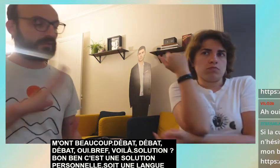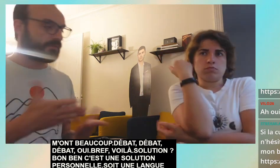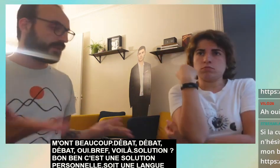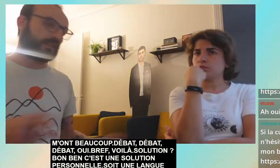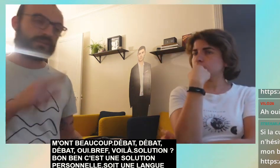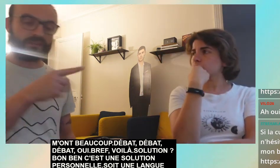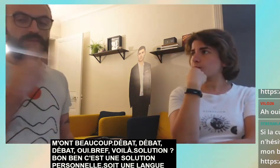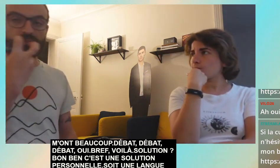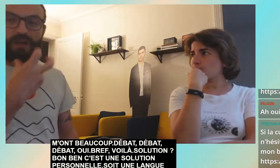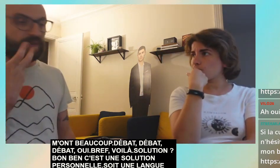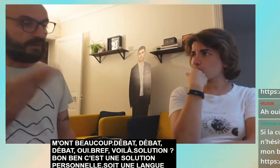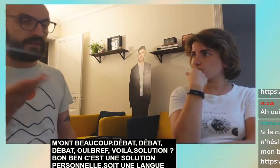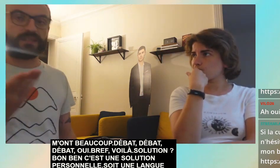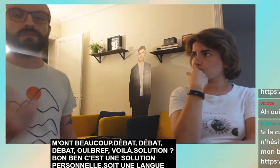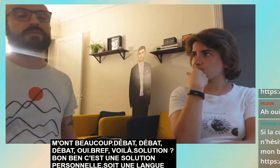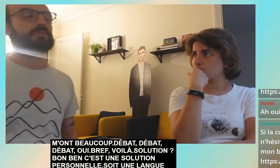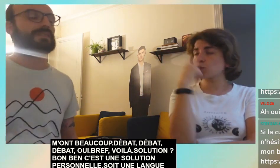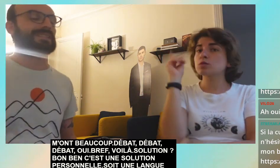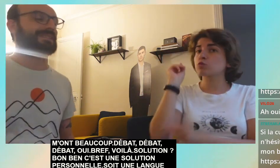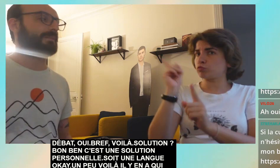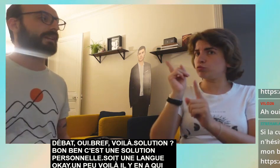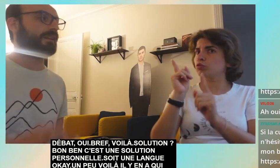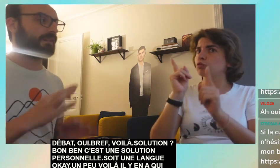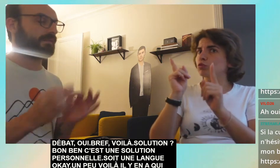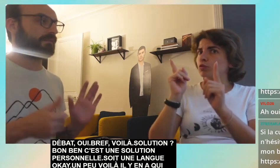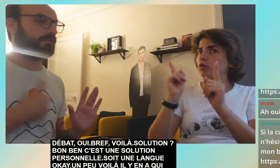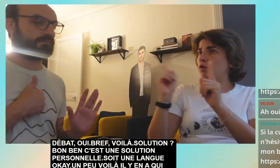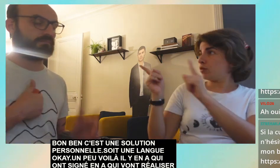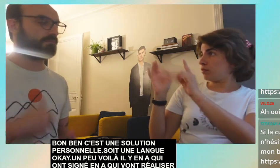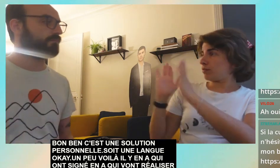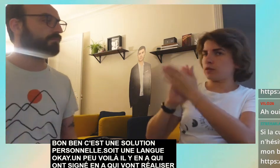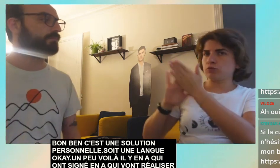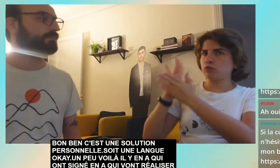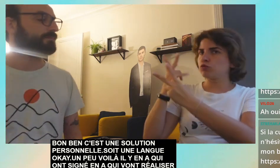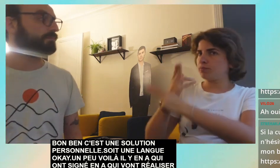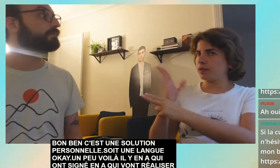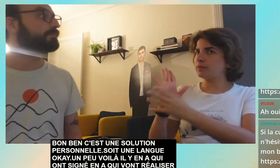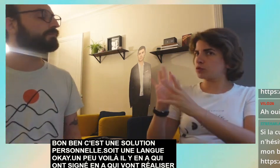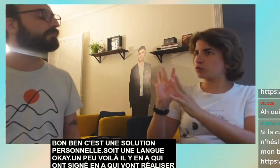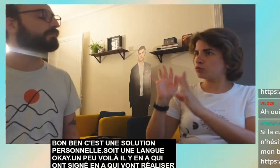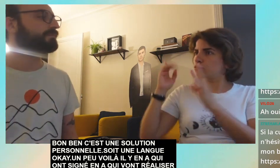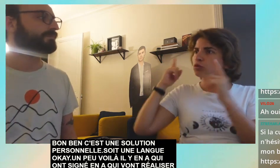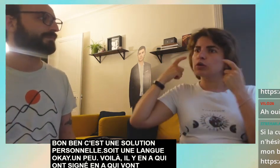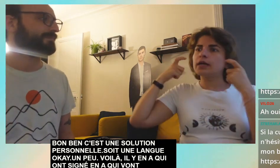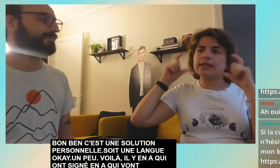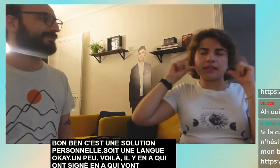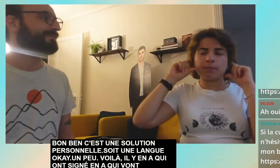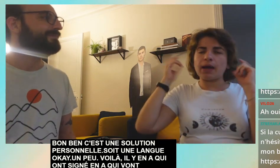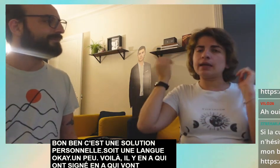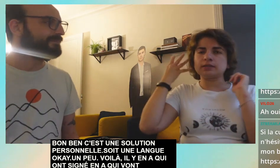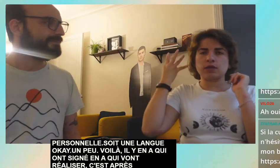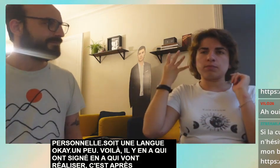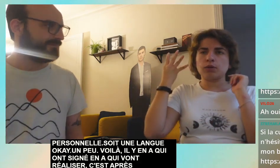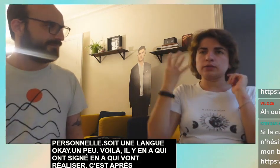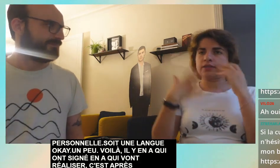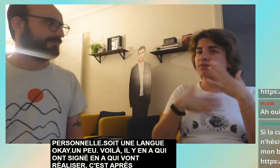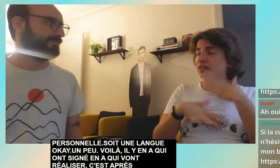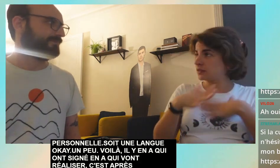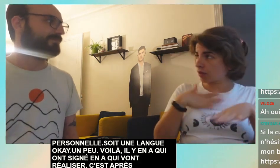vont le signer, t'en as qui vont réaliser. C'est Surtout après là. que. Ah, mais mais surtout que les appareils, les implants, c'est fatigant.